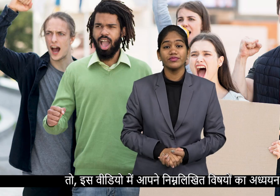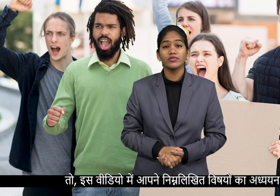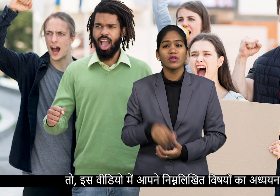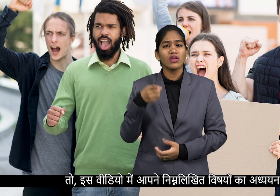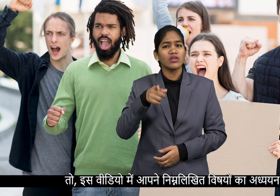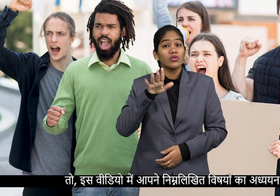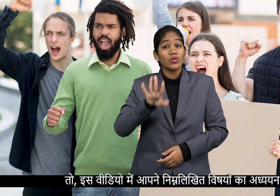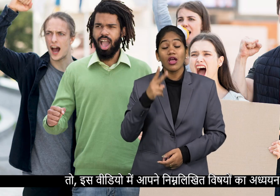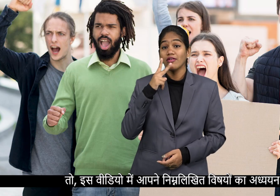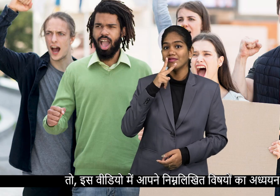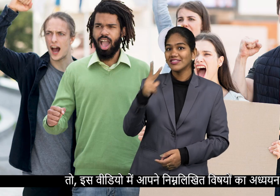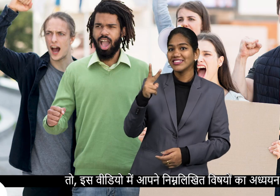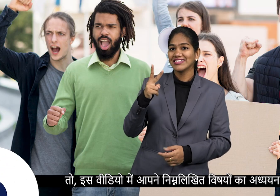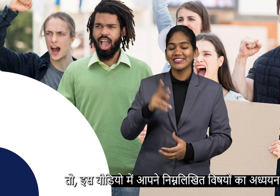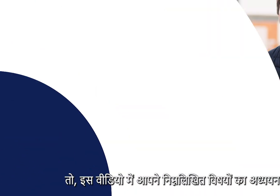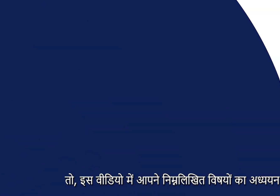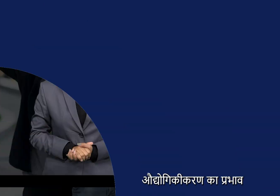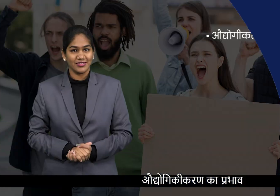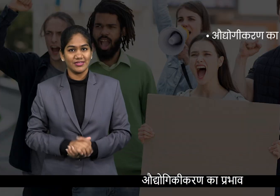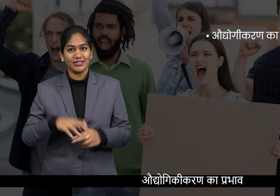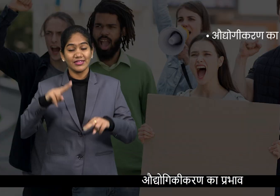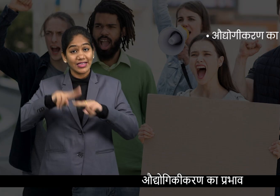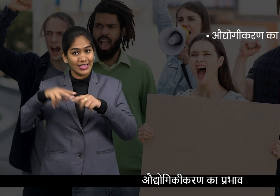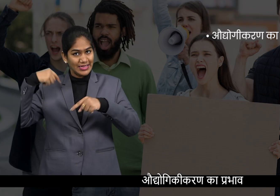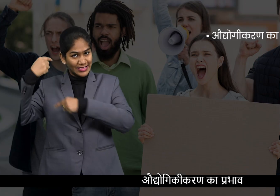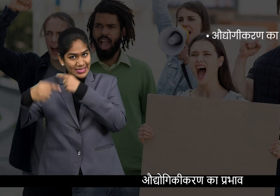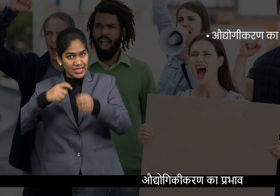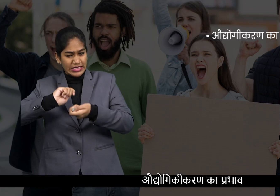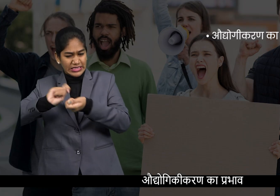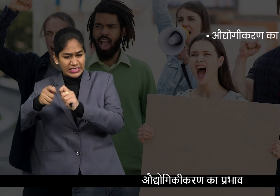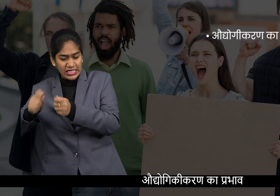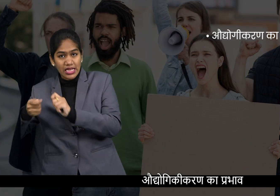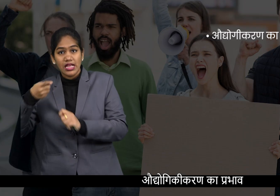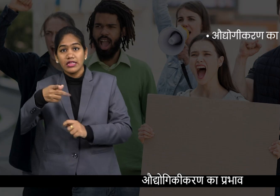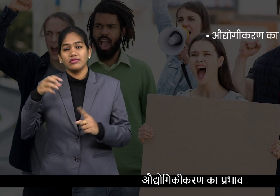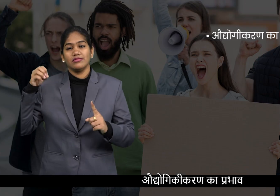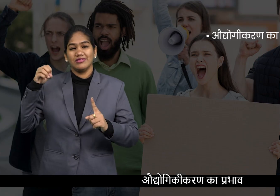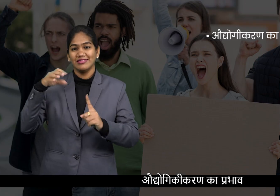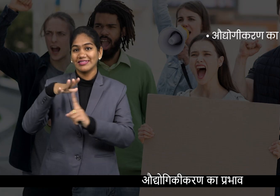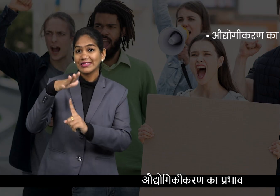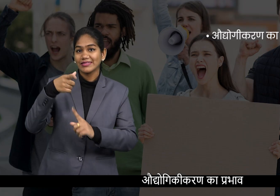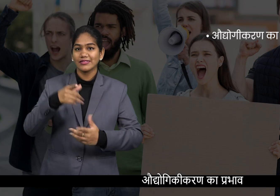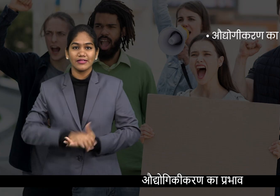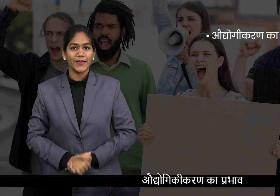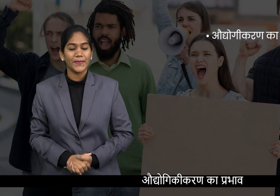निम्नलिखित विषयों का अध्ययन किया है। औद्योगिकीकरण का प्रभाव,